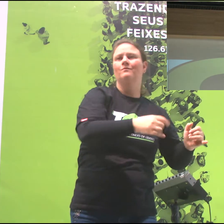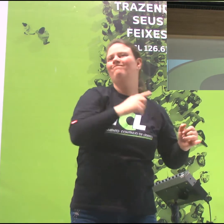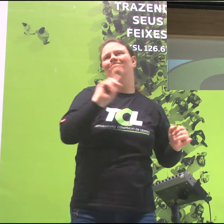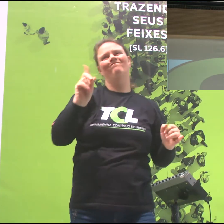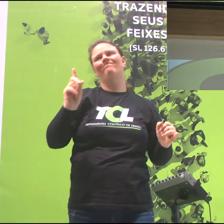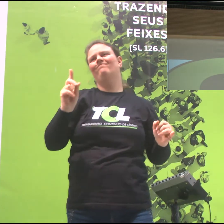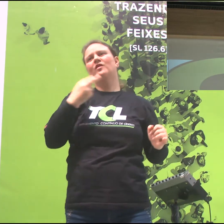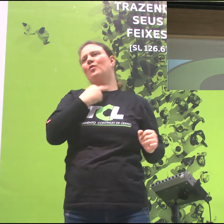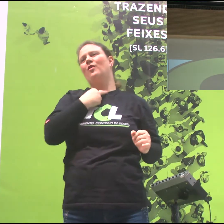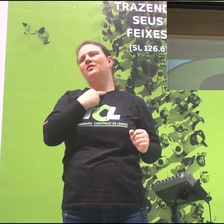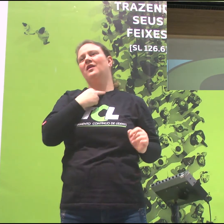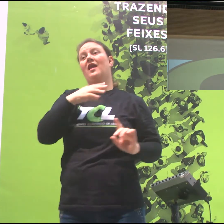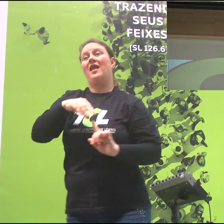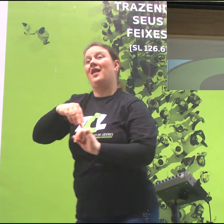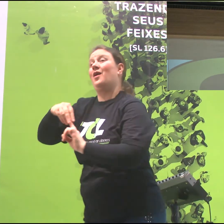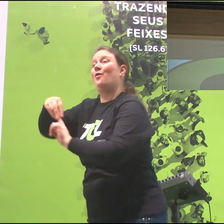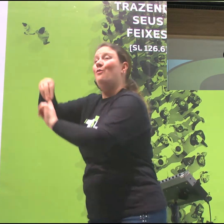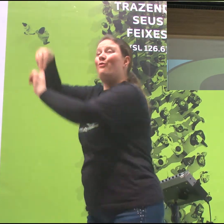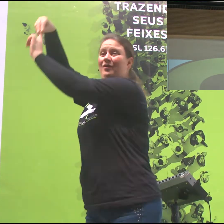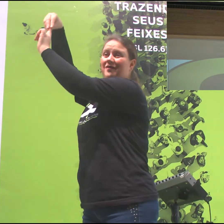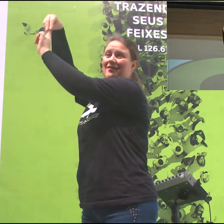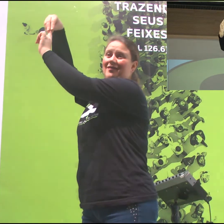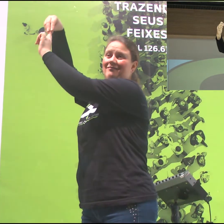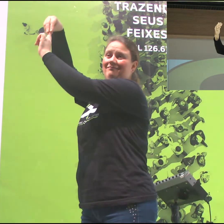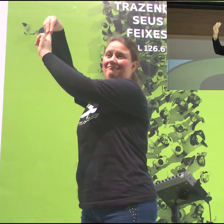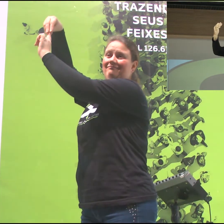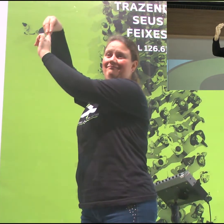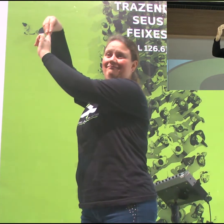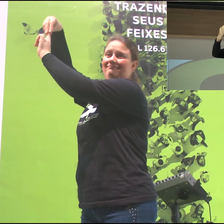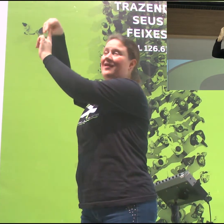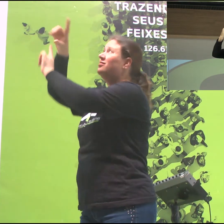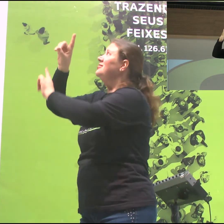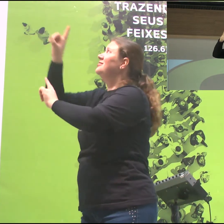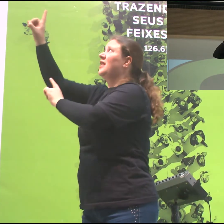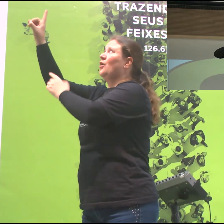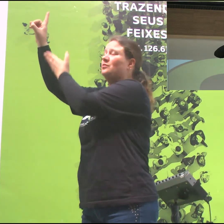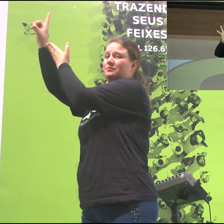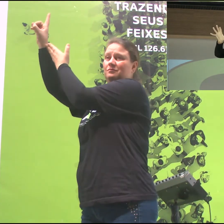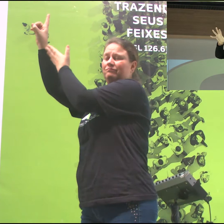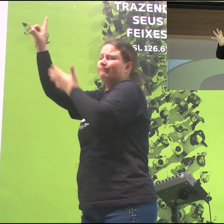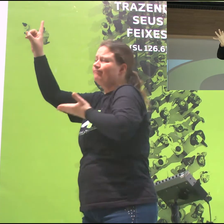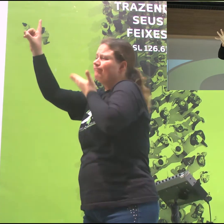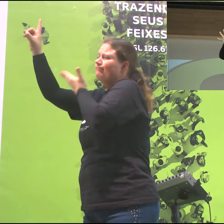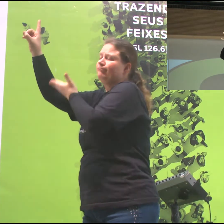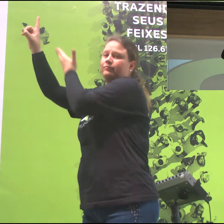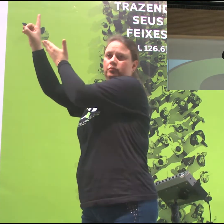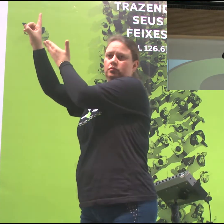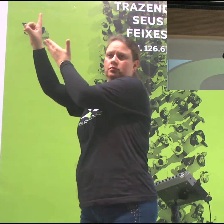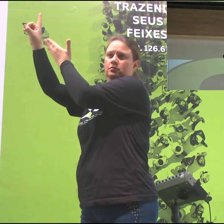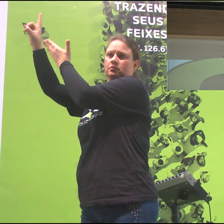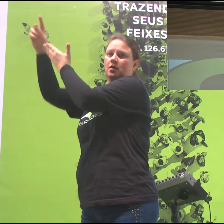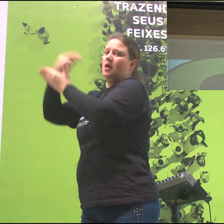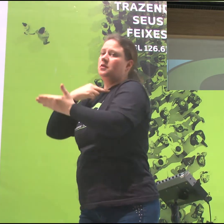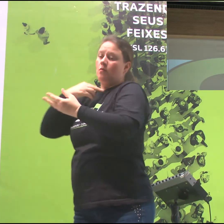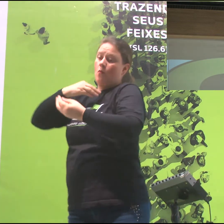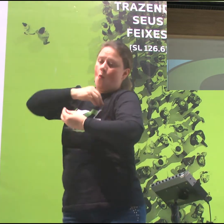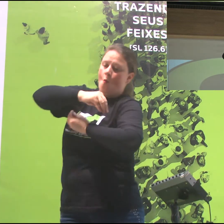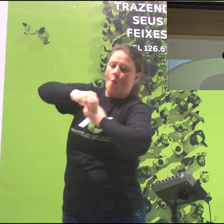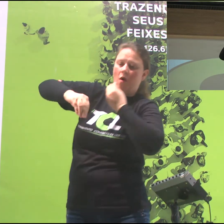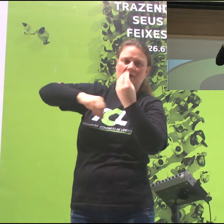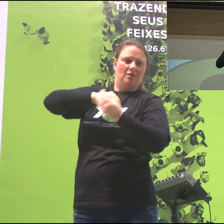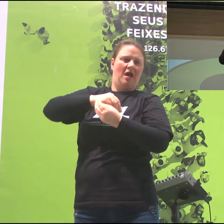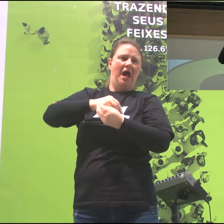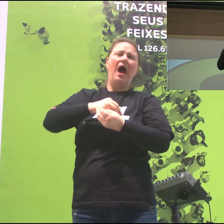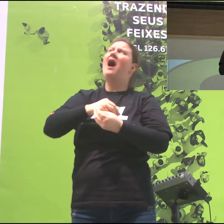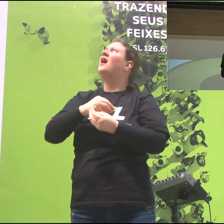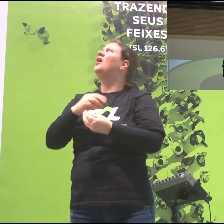de Deus, e só para Deus, e só por Deus. Ela não pode ser misturada com outras coisas, nem diluída no